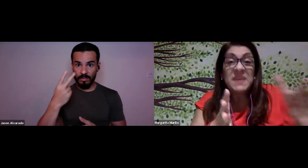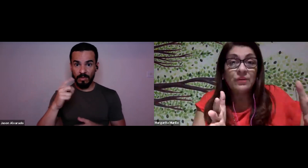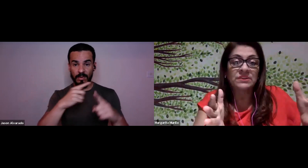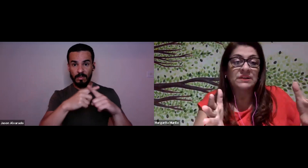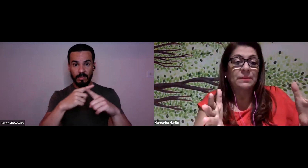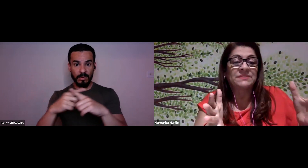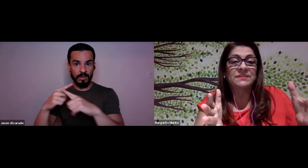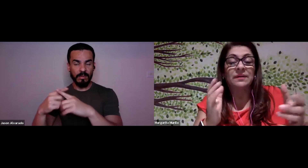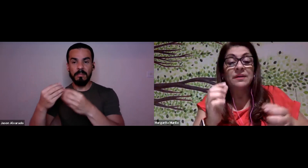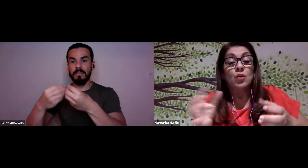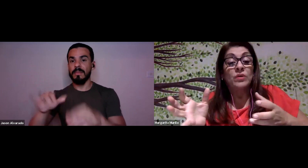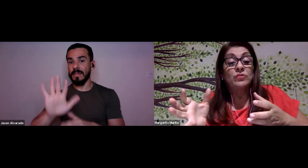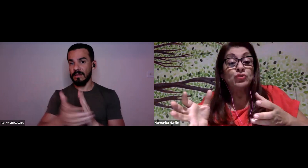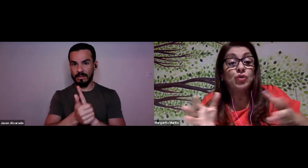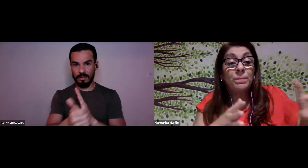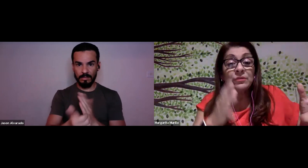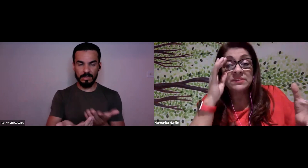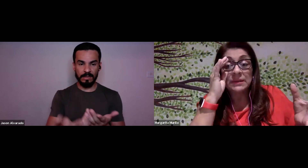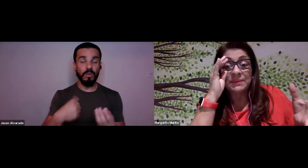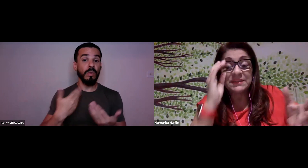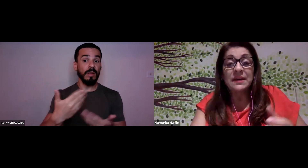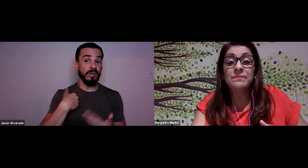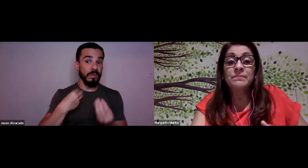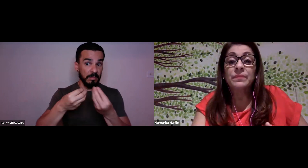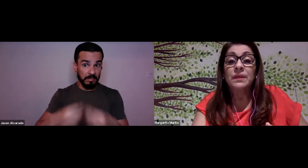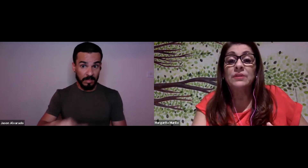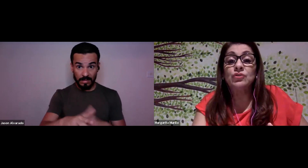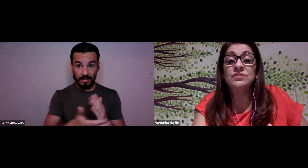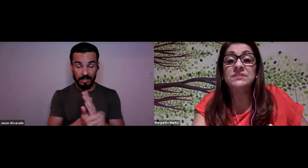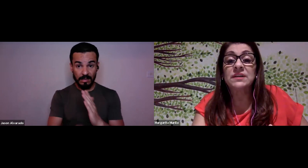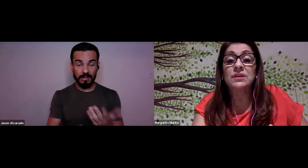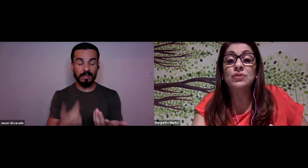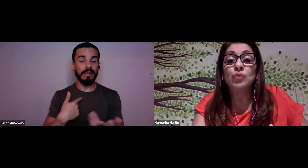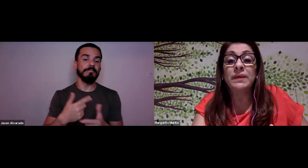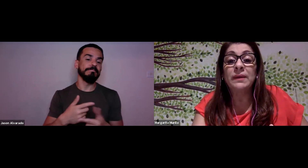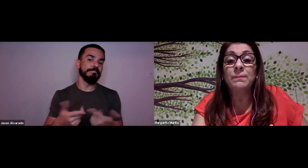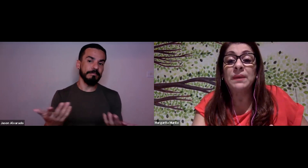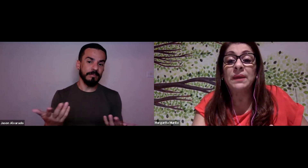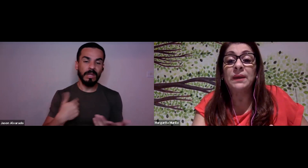pierdo esa capacidad cuando yo pierdo esa capacidad Entonces yo me me